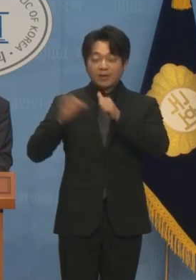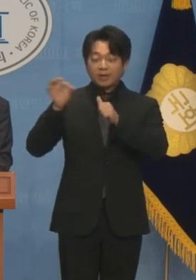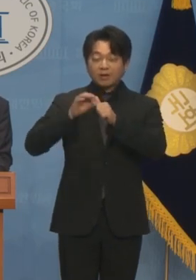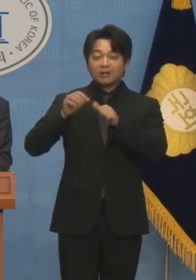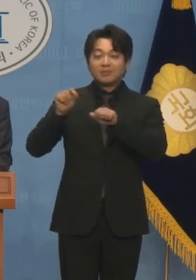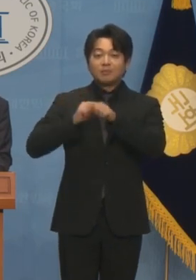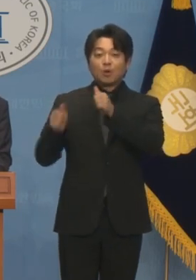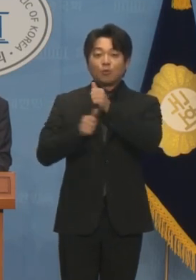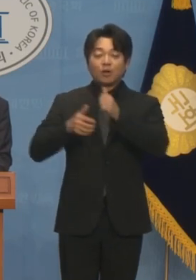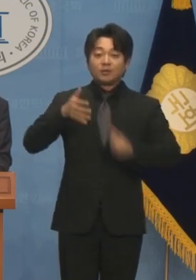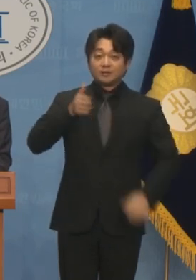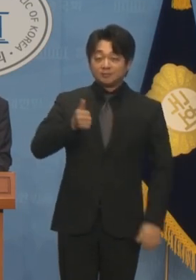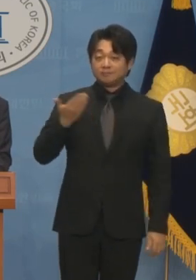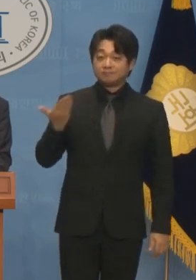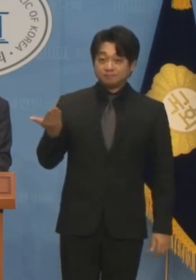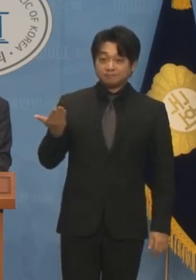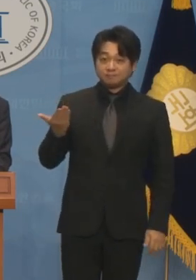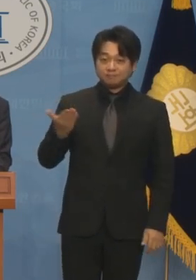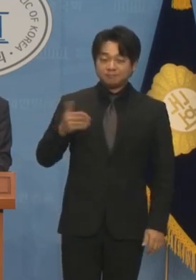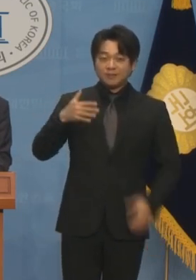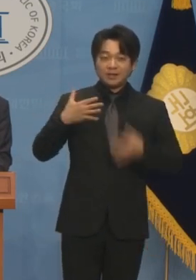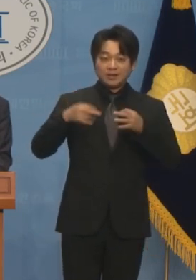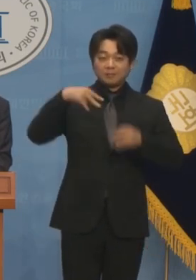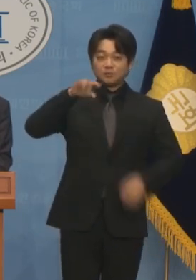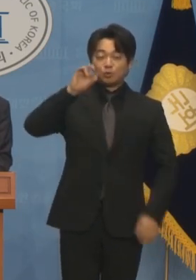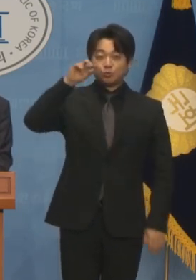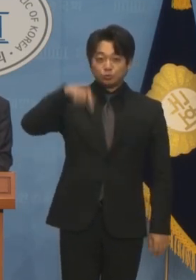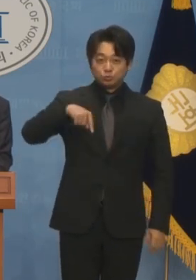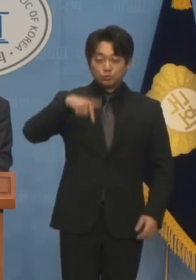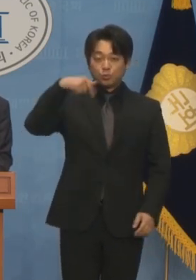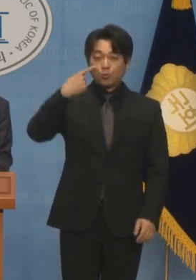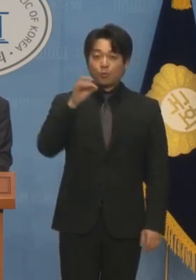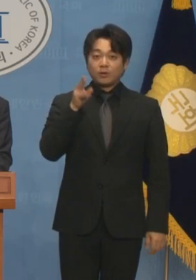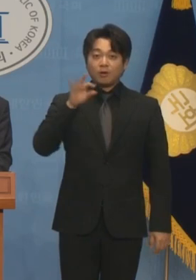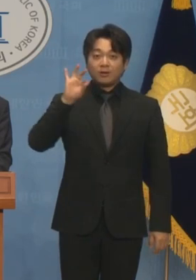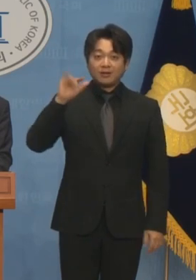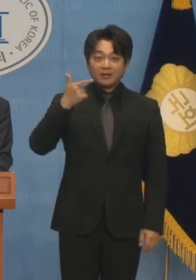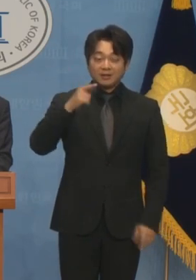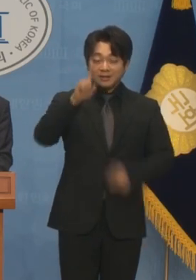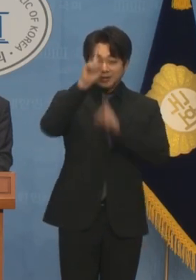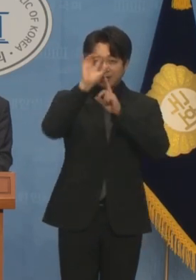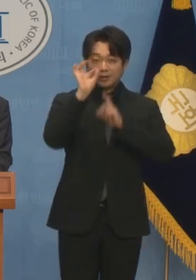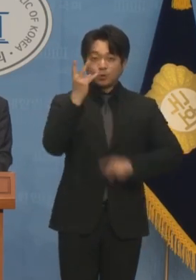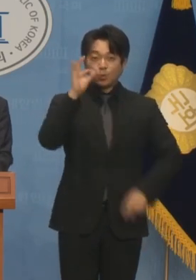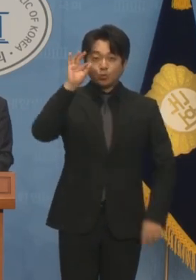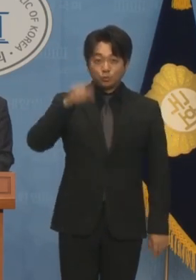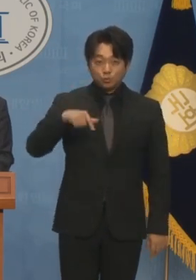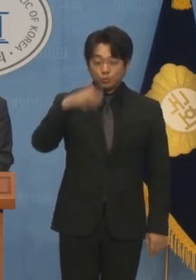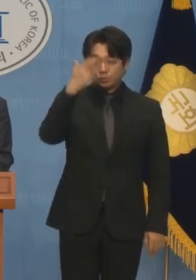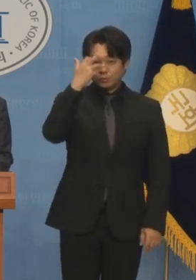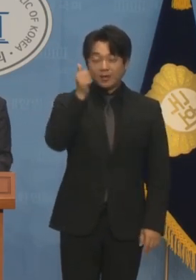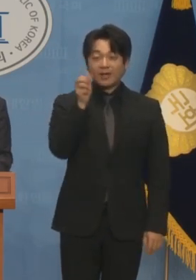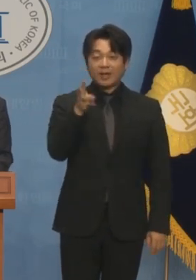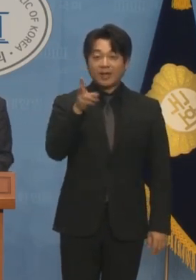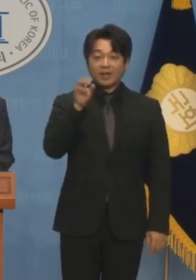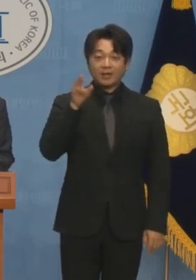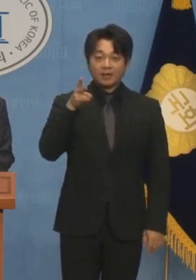연금개혁특위위원 김성주, 고영인, 송옥주, 이용우, 정태호, 최혜영.